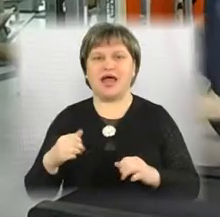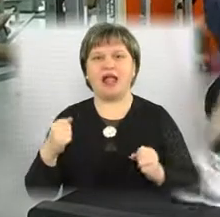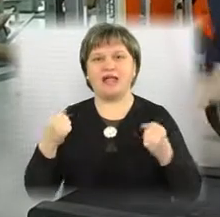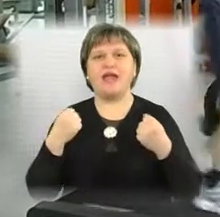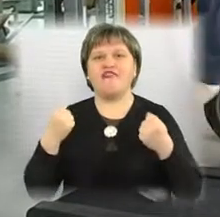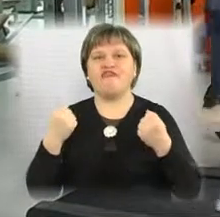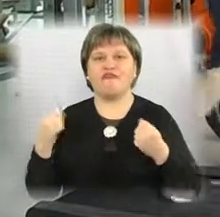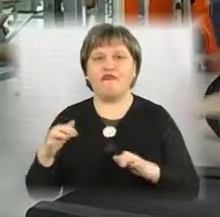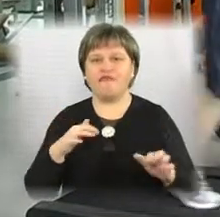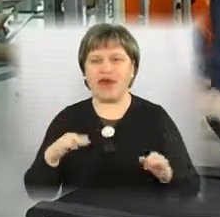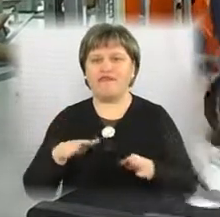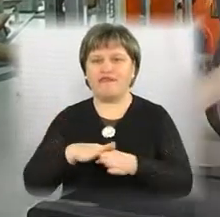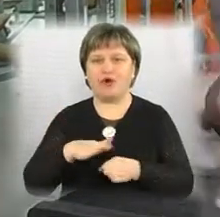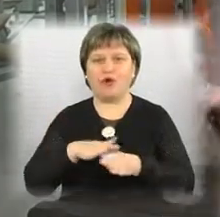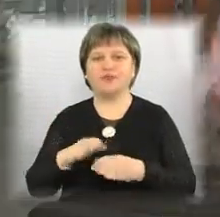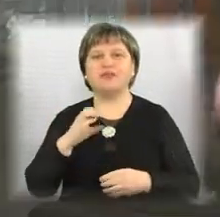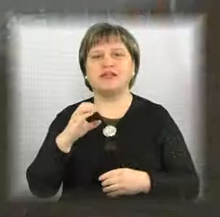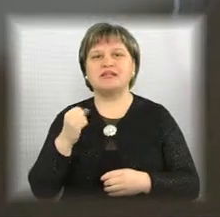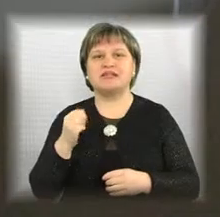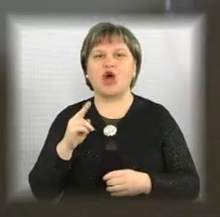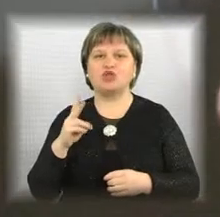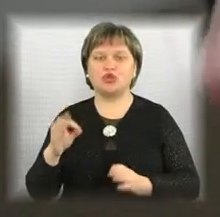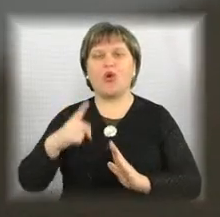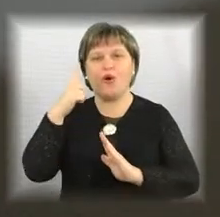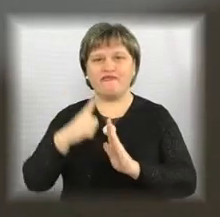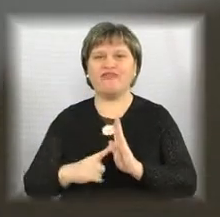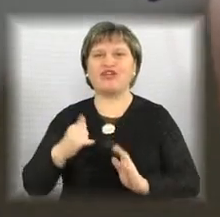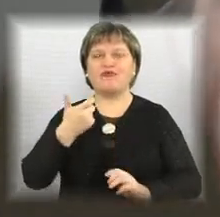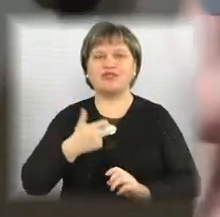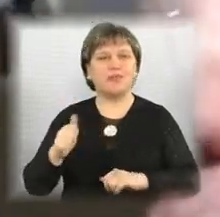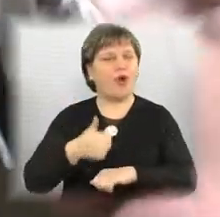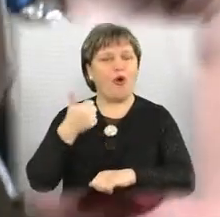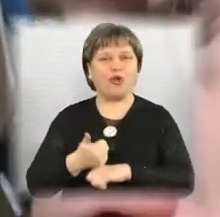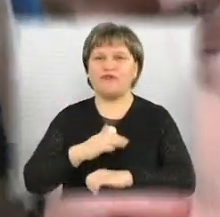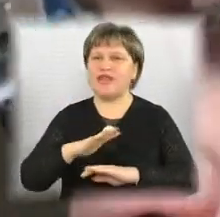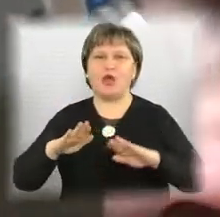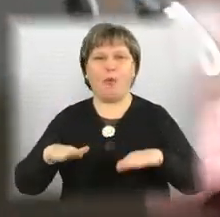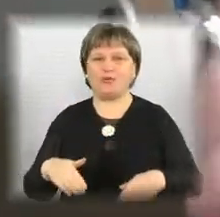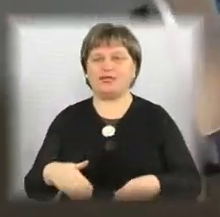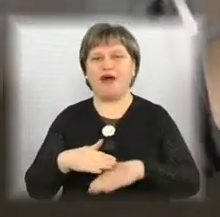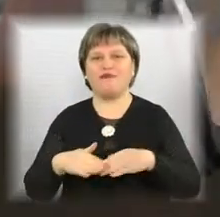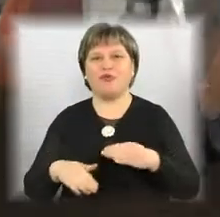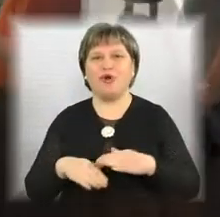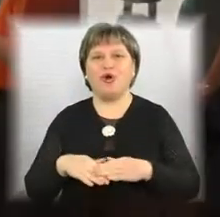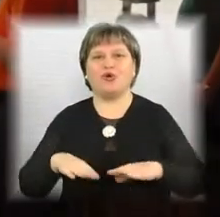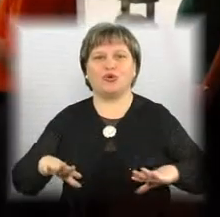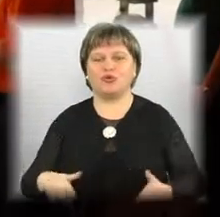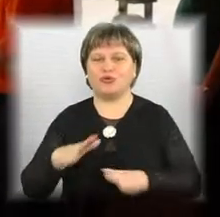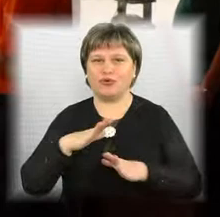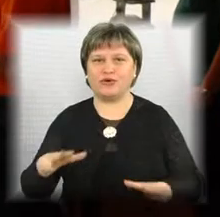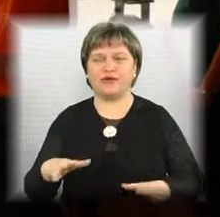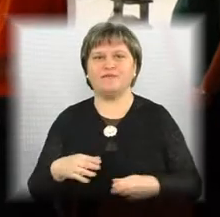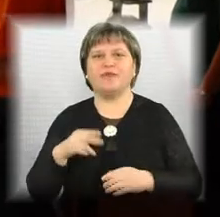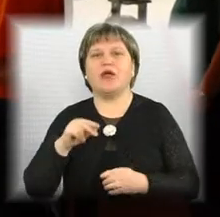виконуються. Сашко вірив у себе, а головне – не опускав руки. 2007-го на першому чемпіонаті Європи,